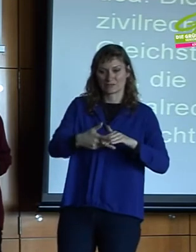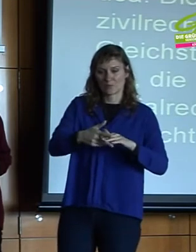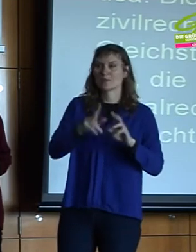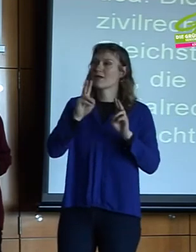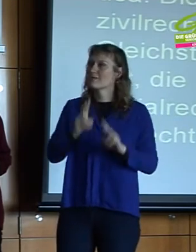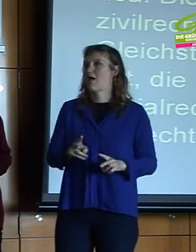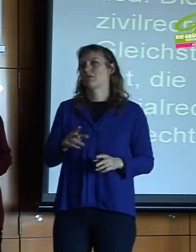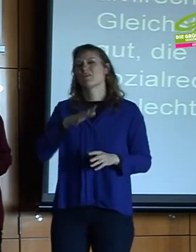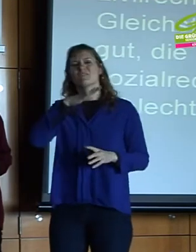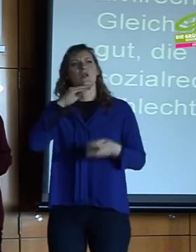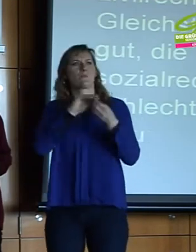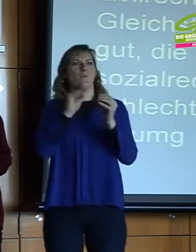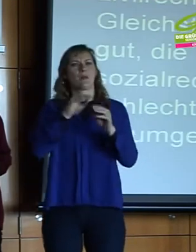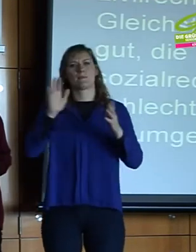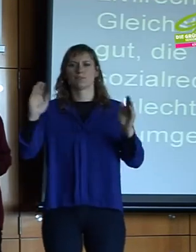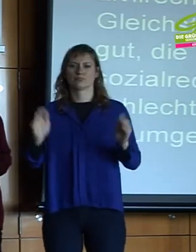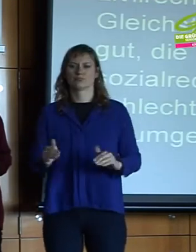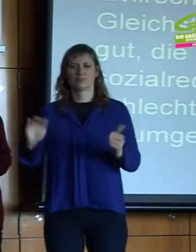einen Großteil der Probleme